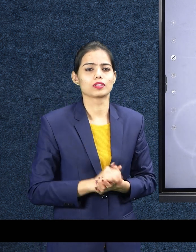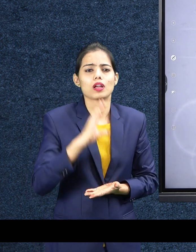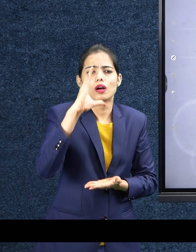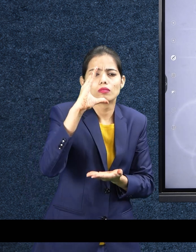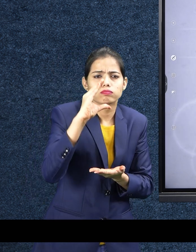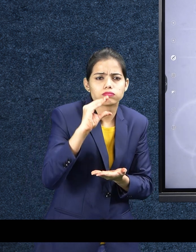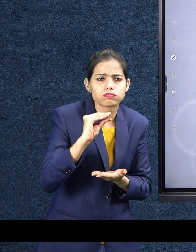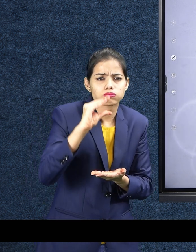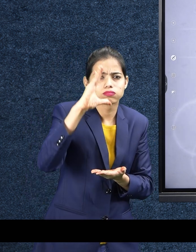खंड,